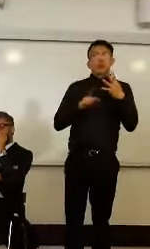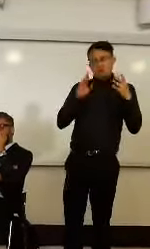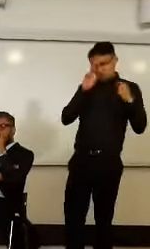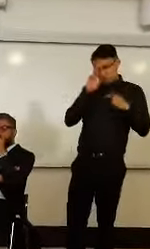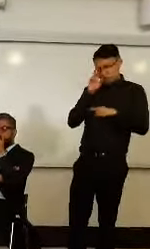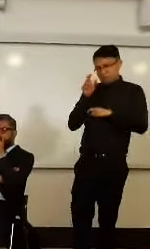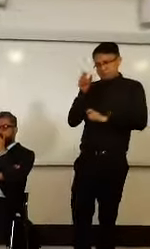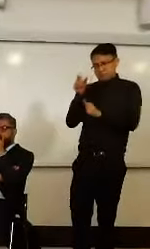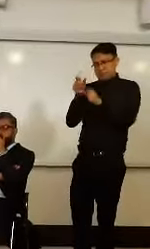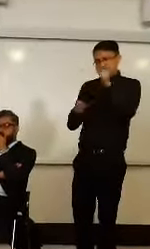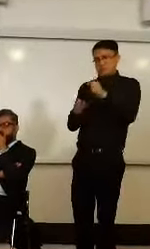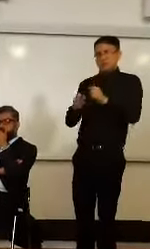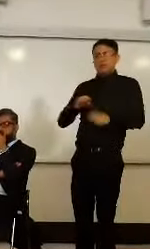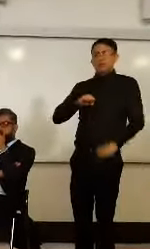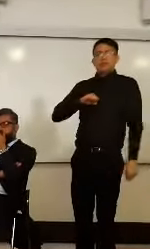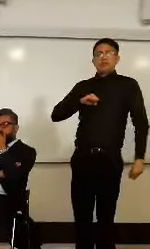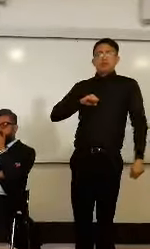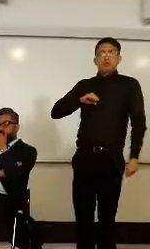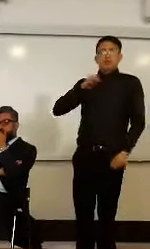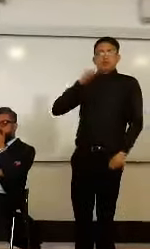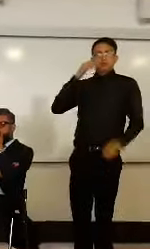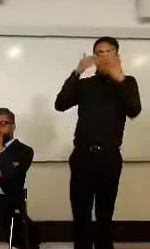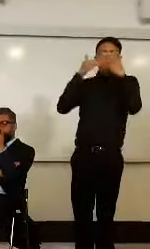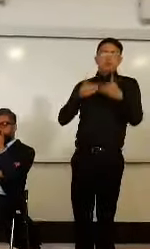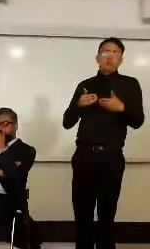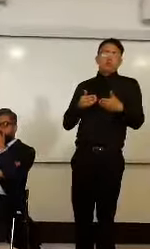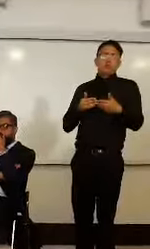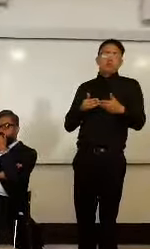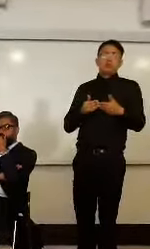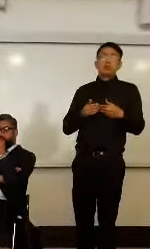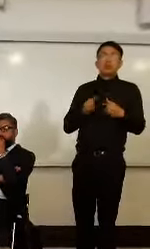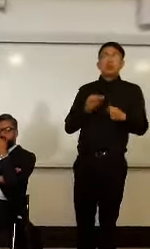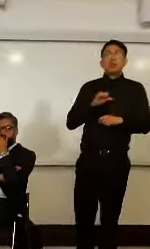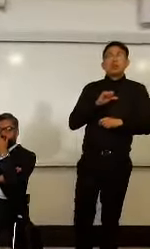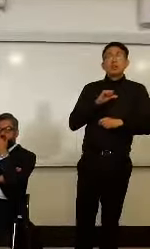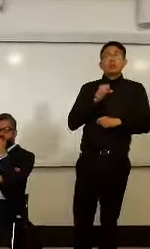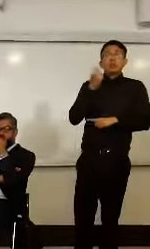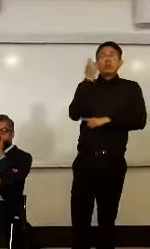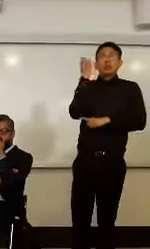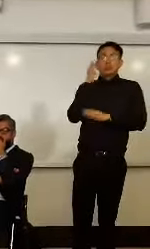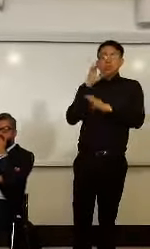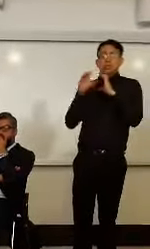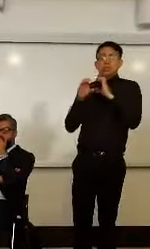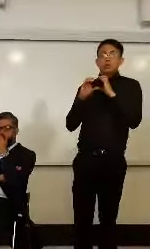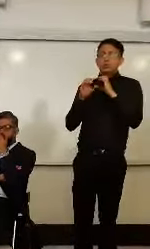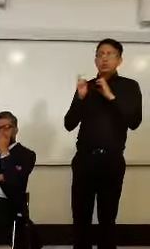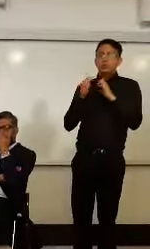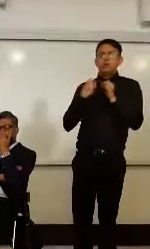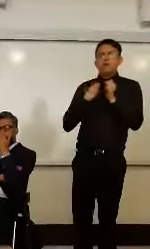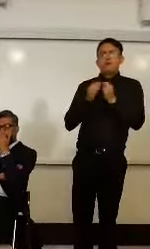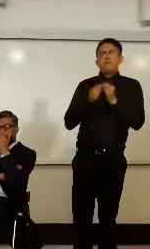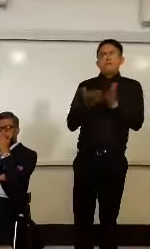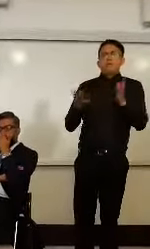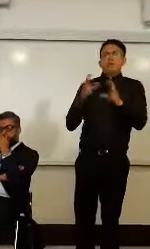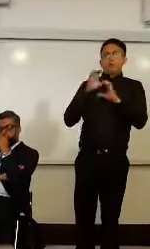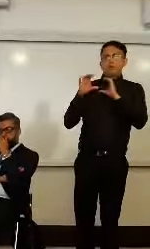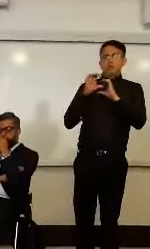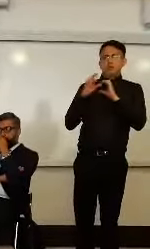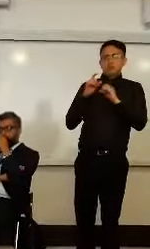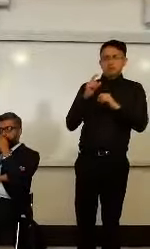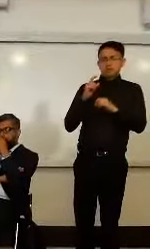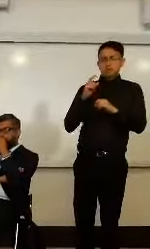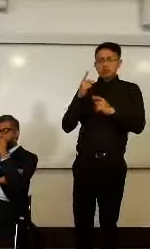como esa forma de reconocer y validar otras formas de comunicación. y como también esos recursos con los que cuenta la persona